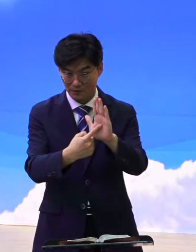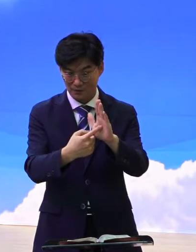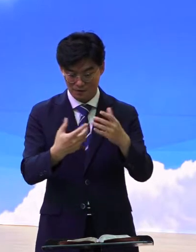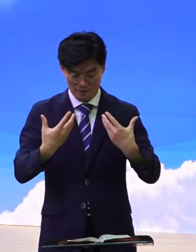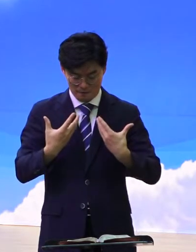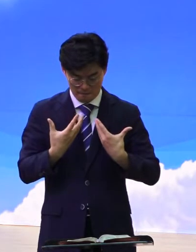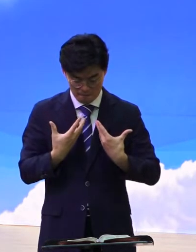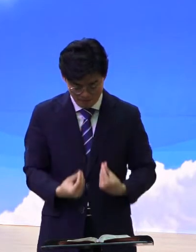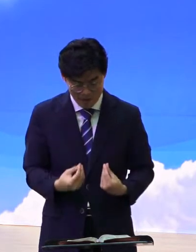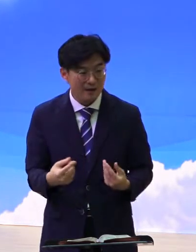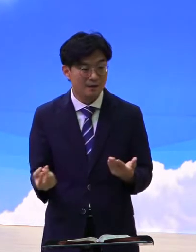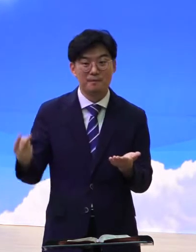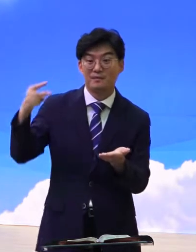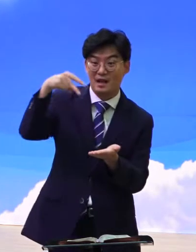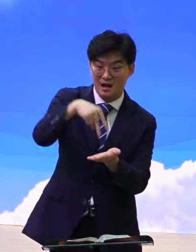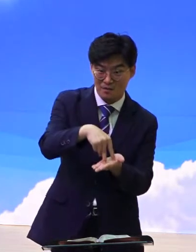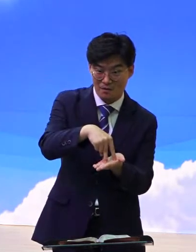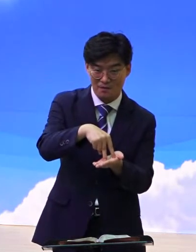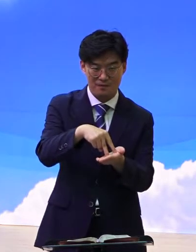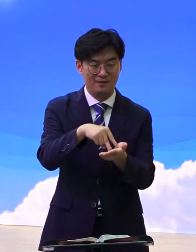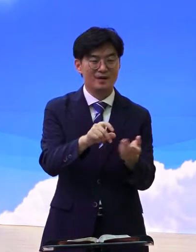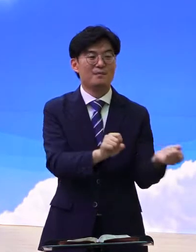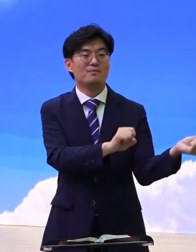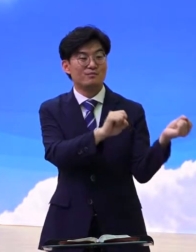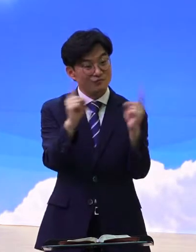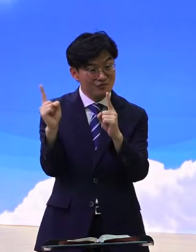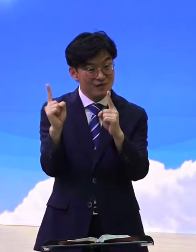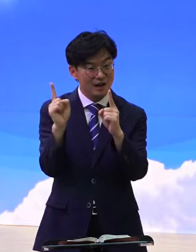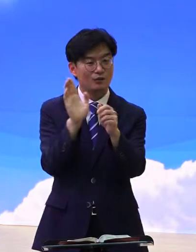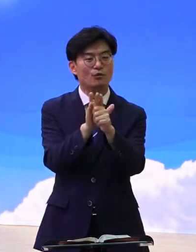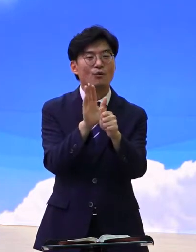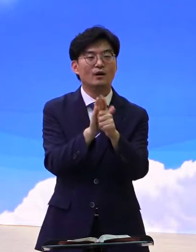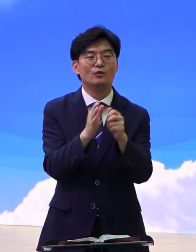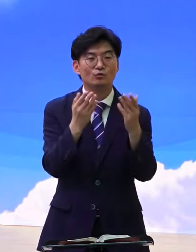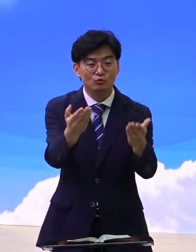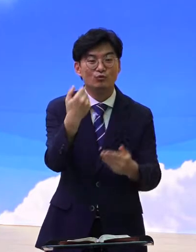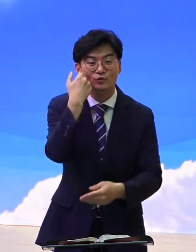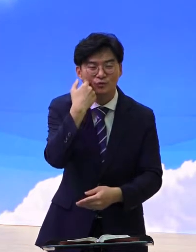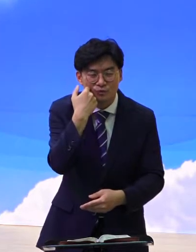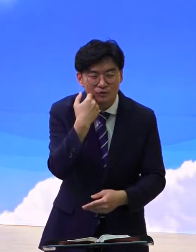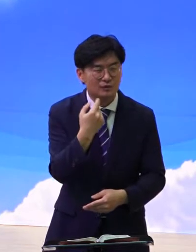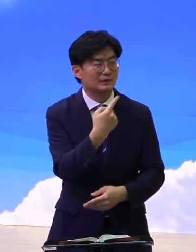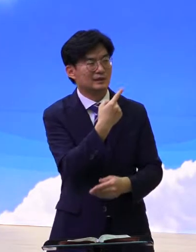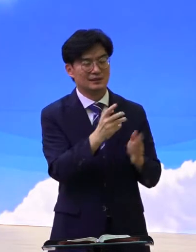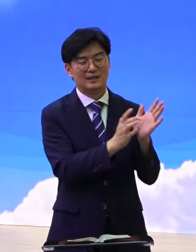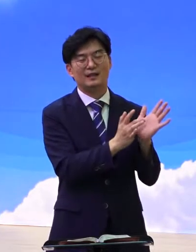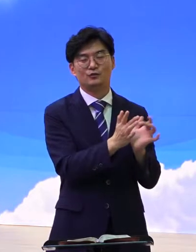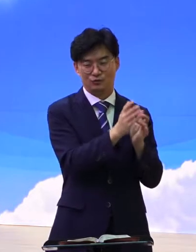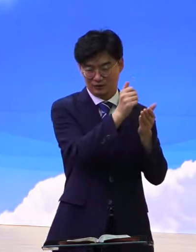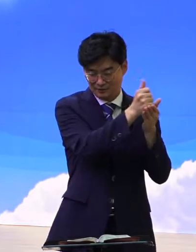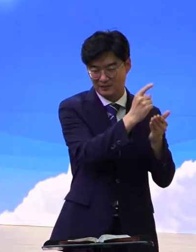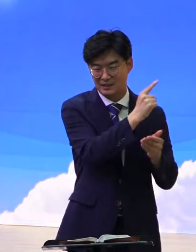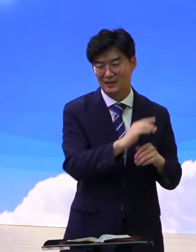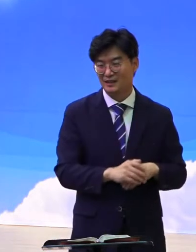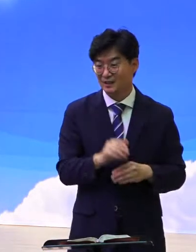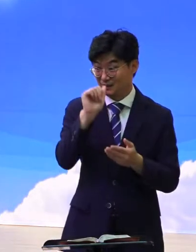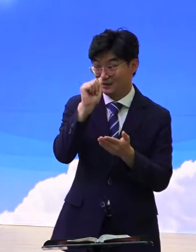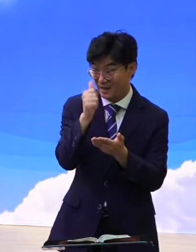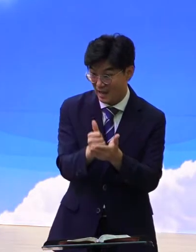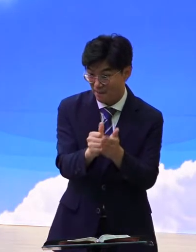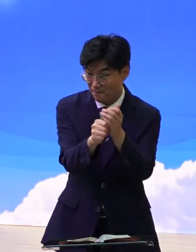회복시켜 주셔서 온전한 예수 그리스도의 사람으로 살게 하시는 분입니다. 우리를 죄에서 구원하시고 새로운